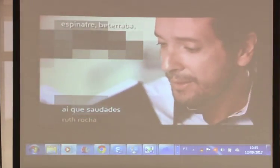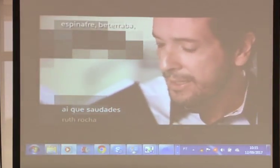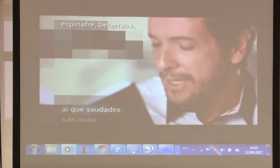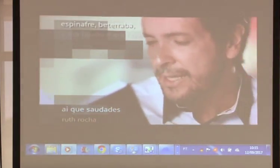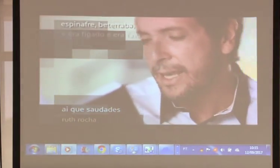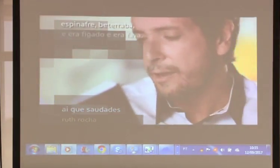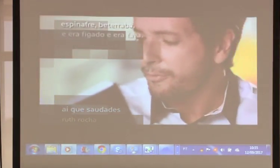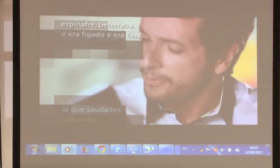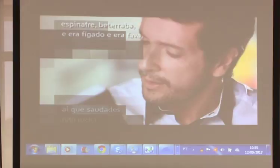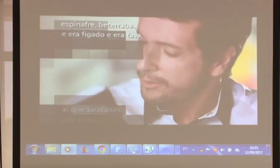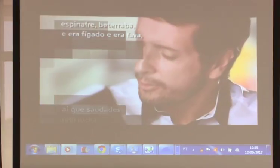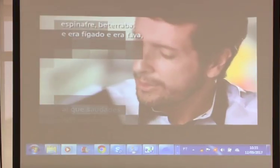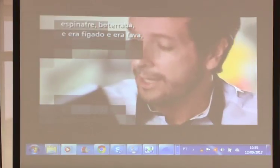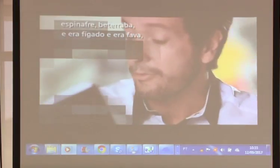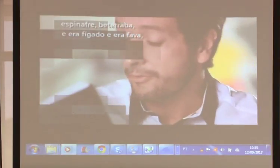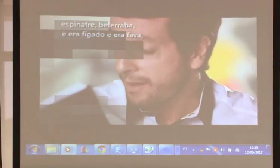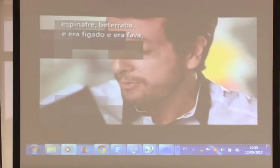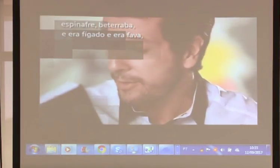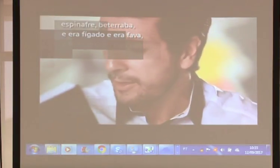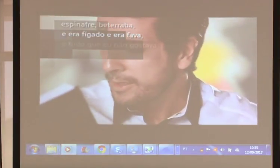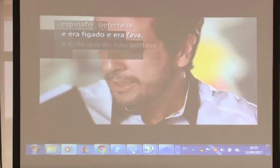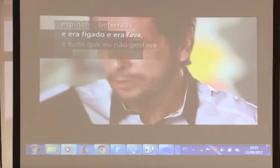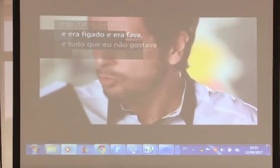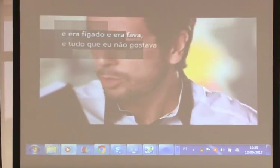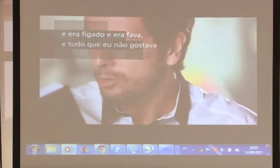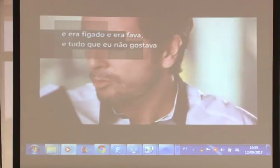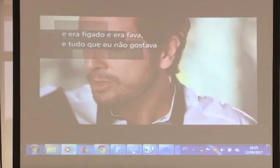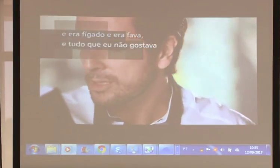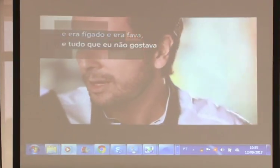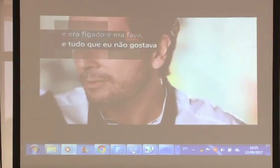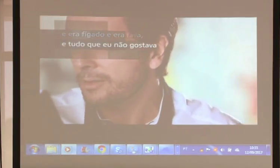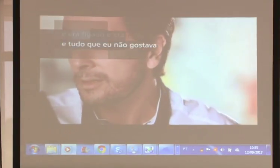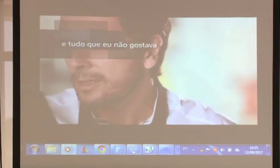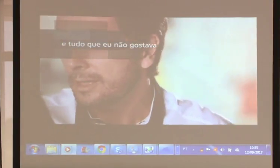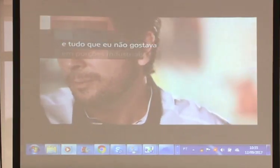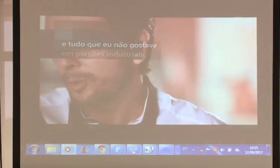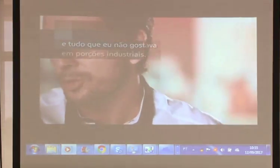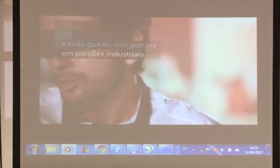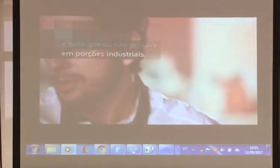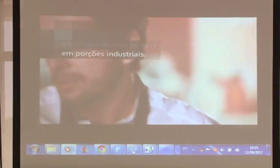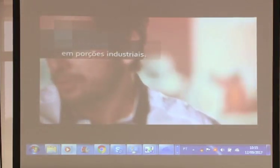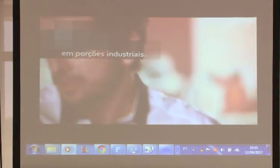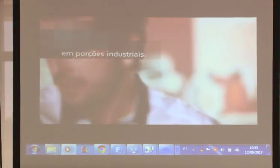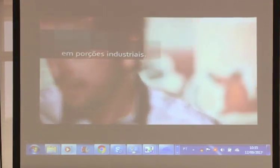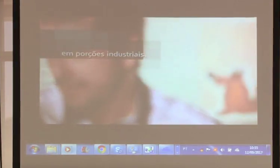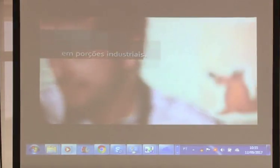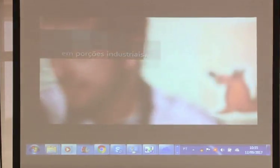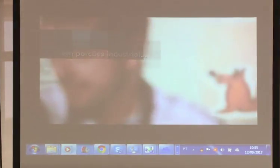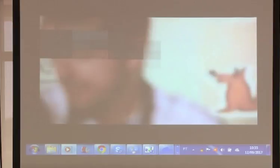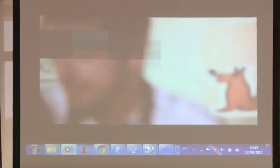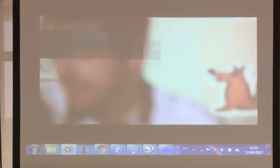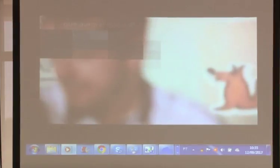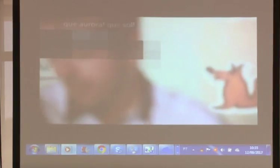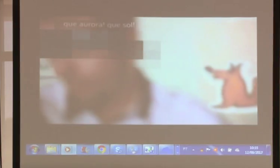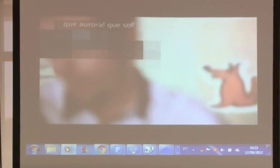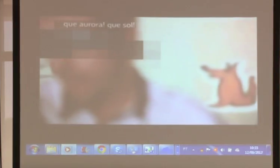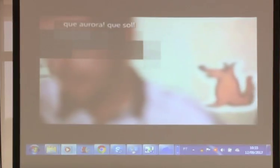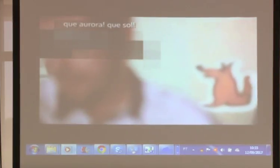beterraba, e era fígado, e era fava, e tudo que eu não gostava, em porções industriais. Que aurora, que